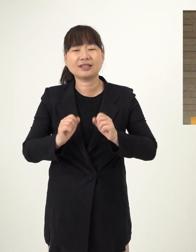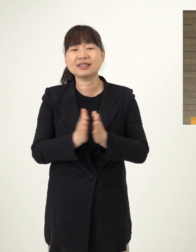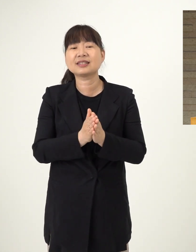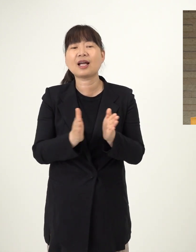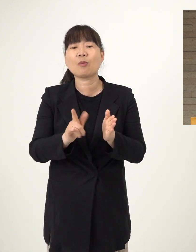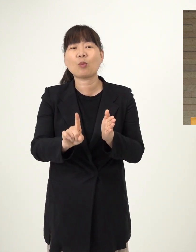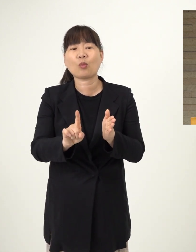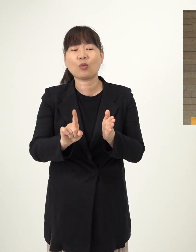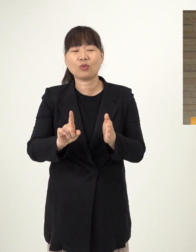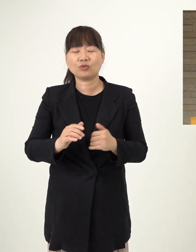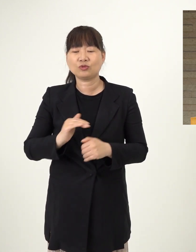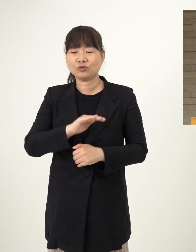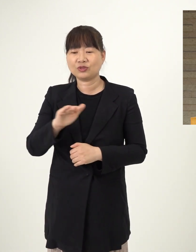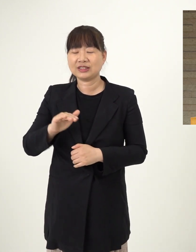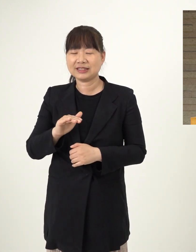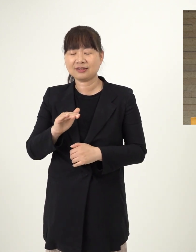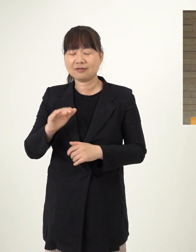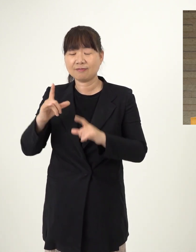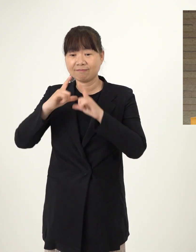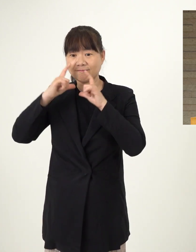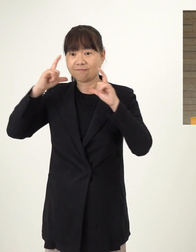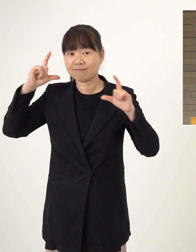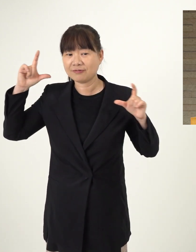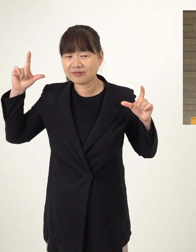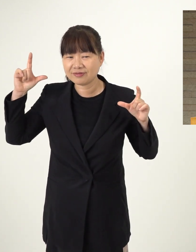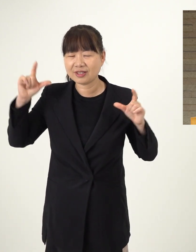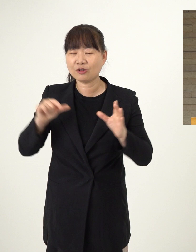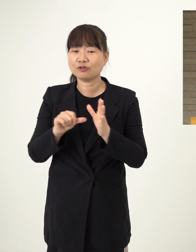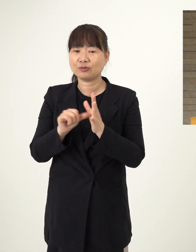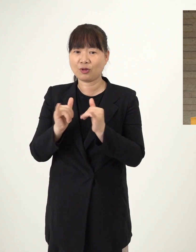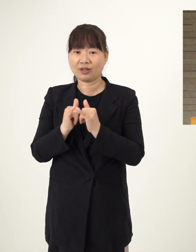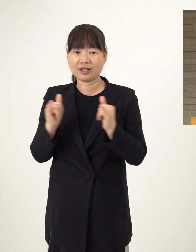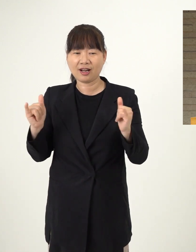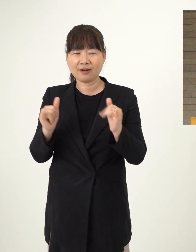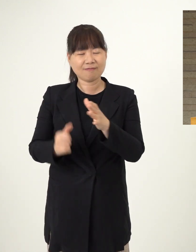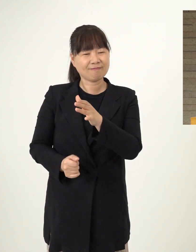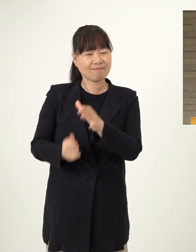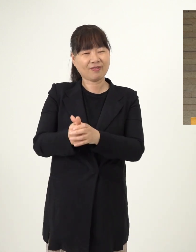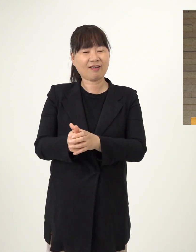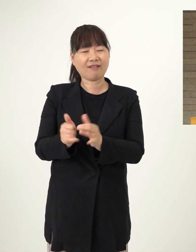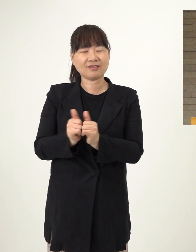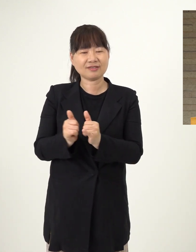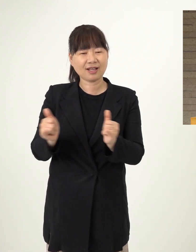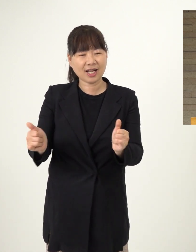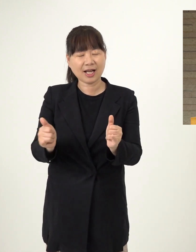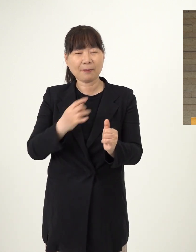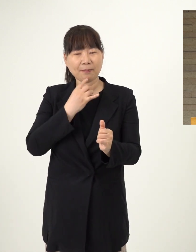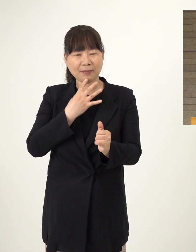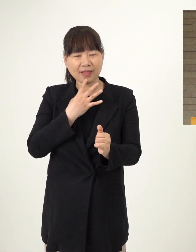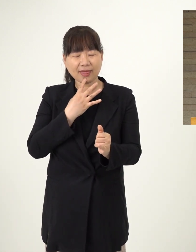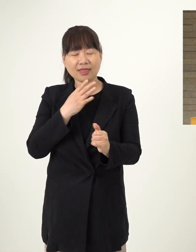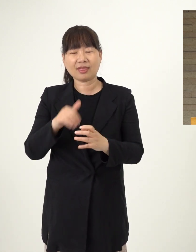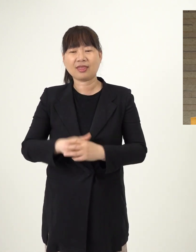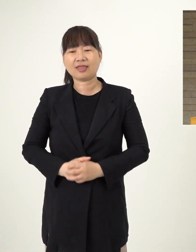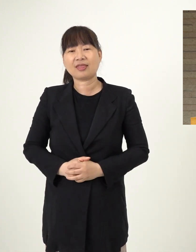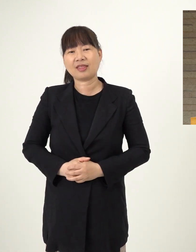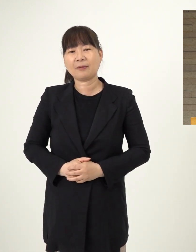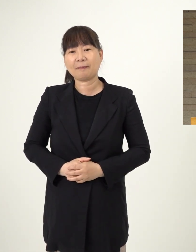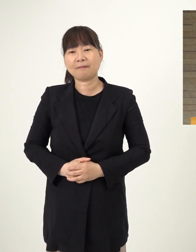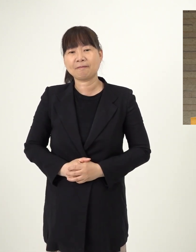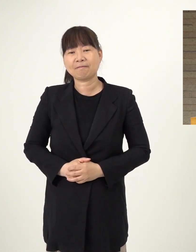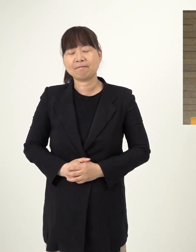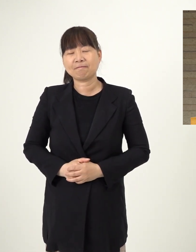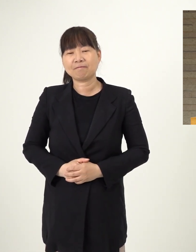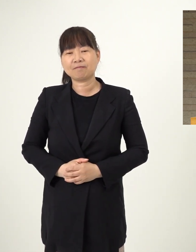우리는 눈에 이렇게 두드러진 사람, 탁월한 사람에만 역사는